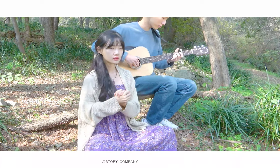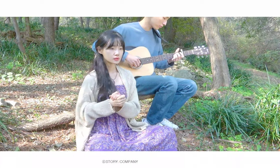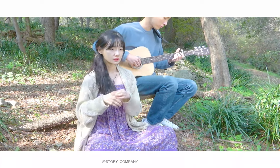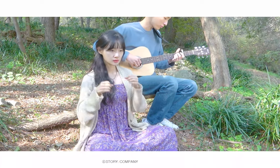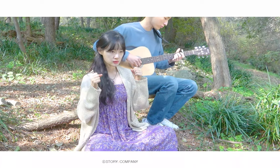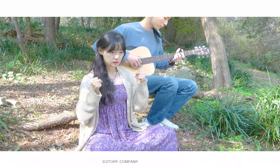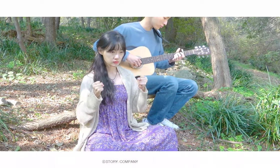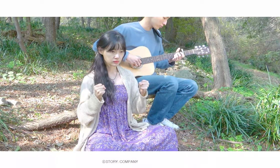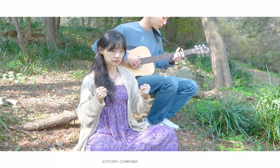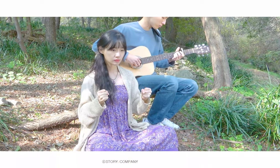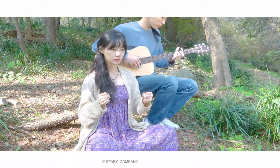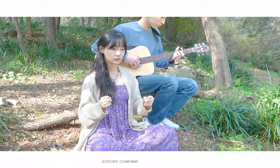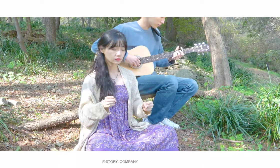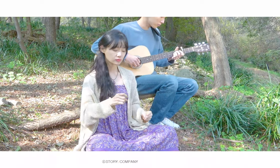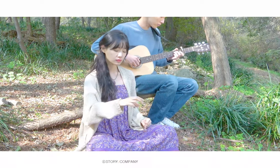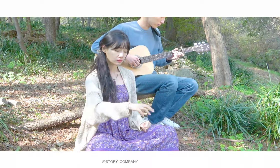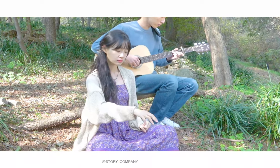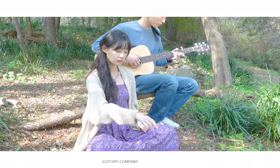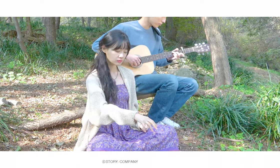머물었었던 곳